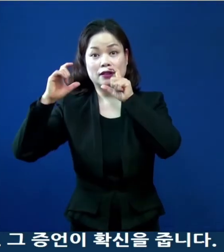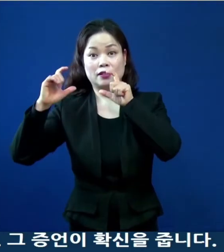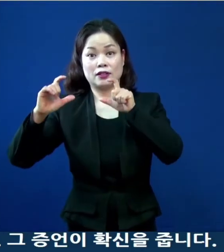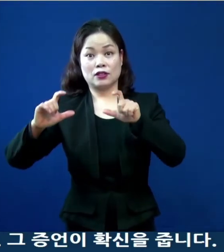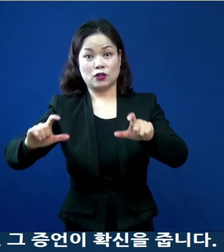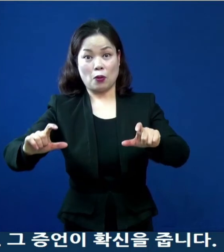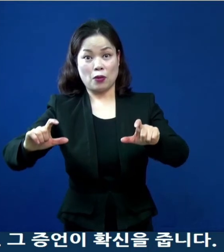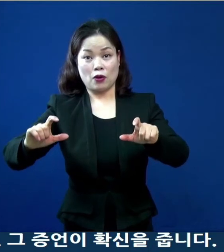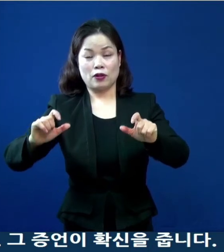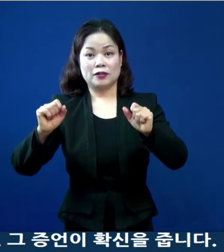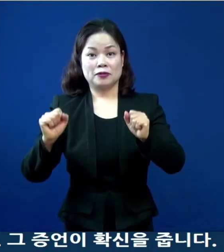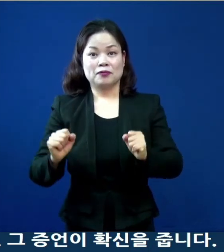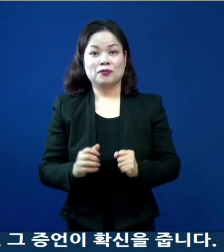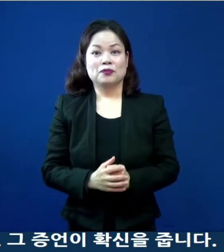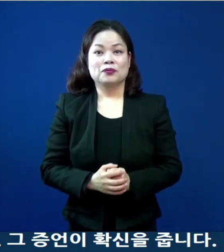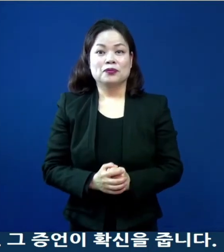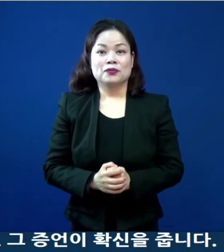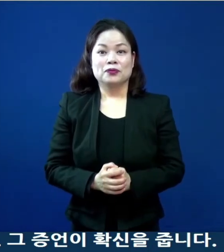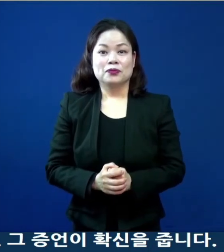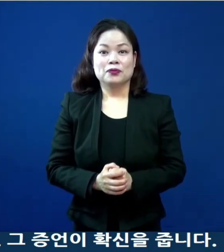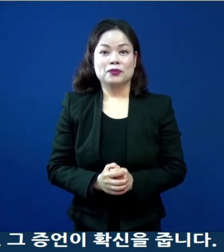하고 있습니다.